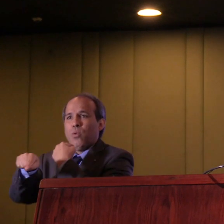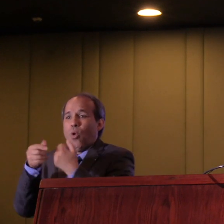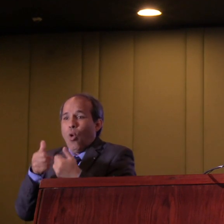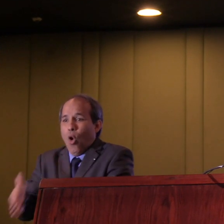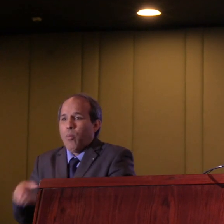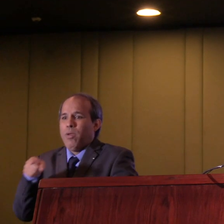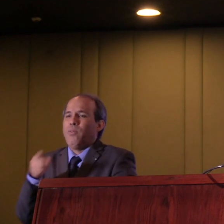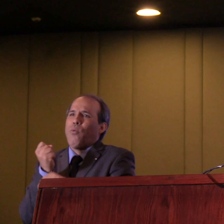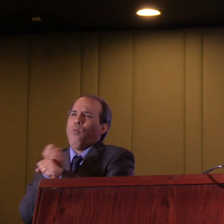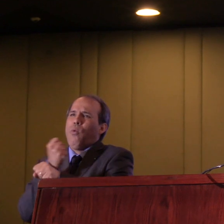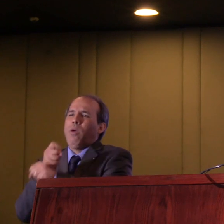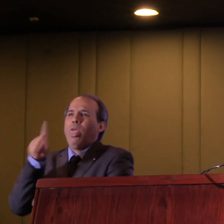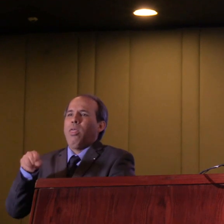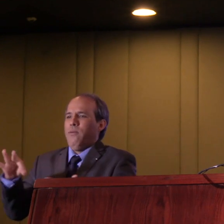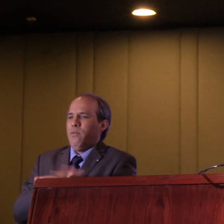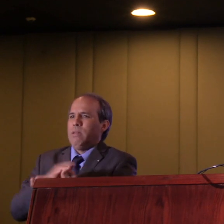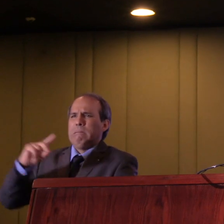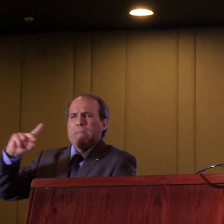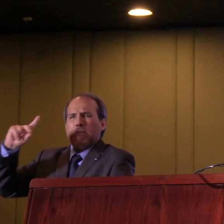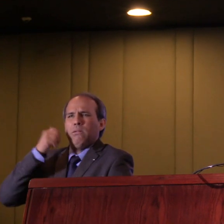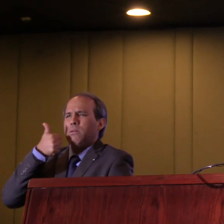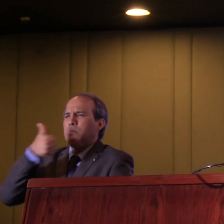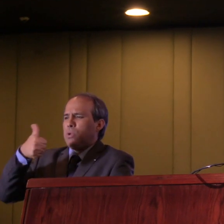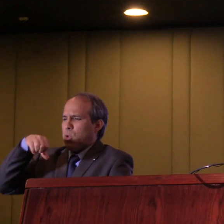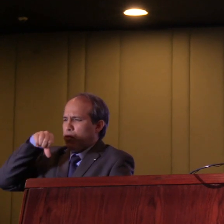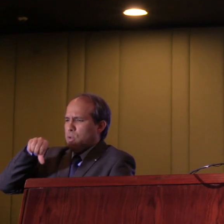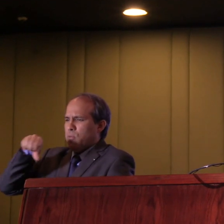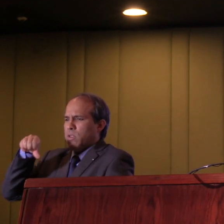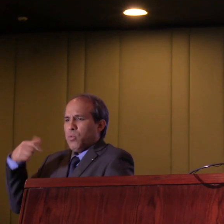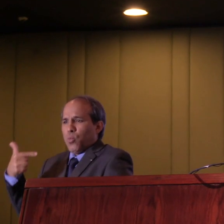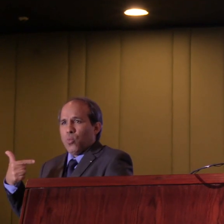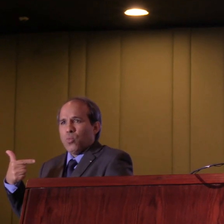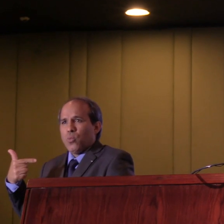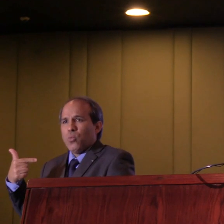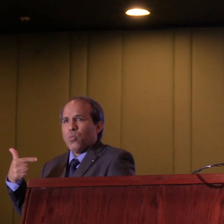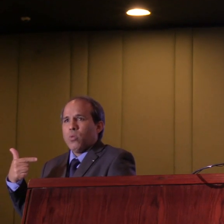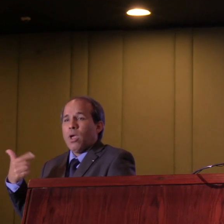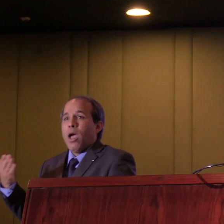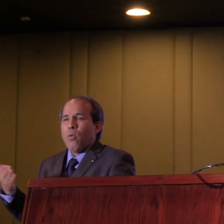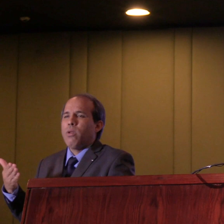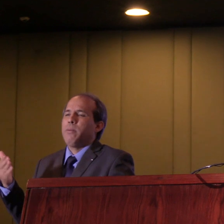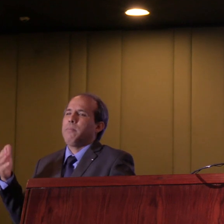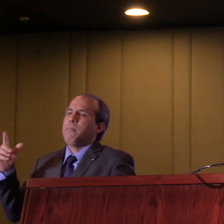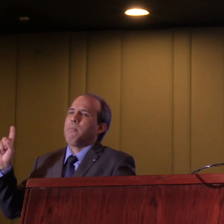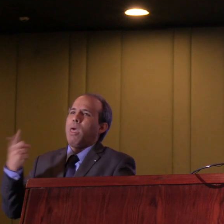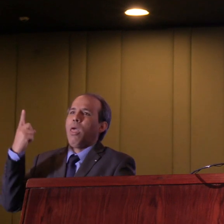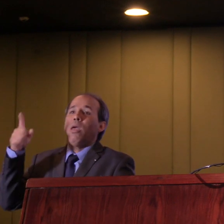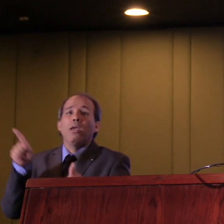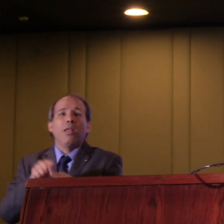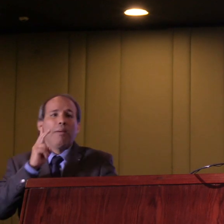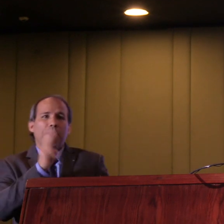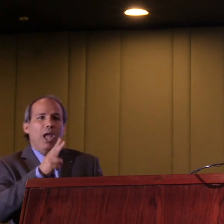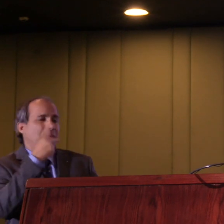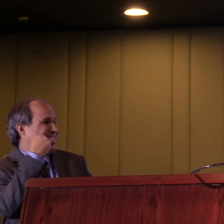dessa obra foi assinado em 1992. Finalmente, e conforme